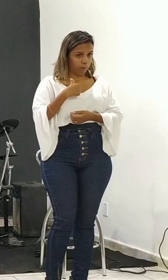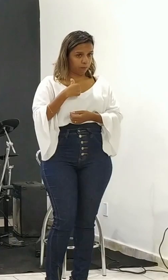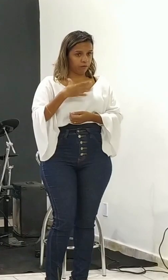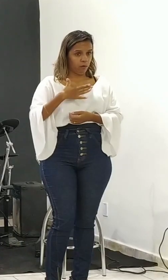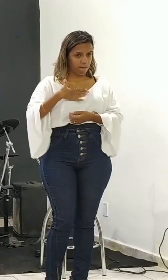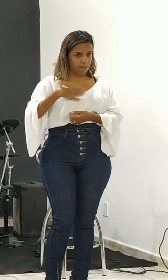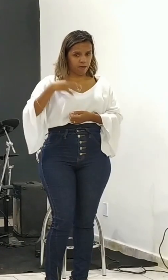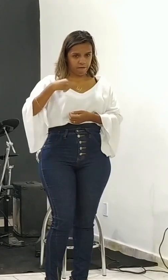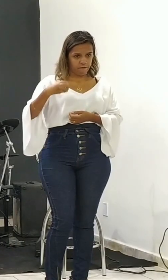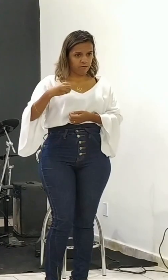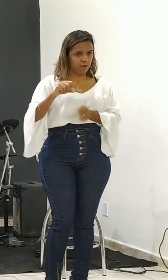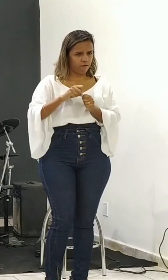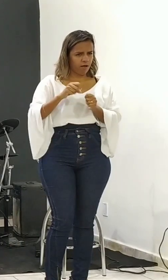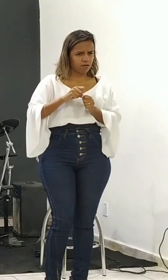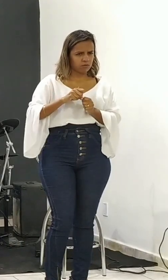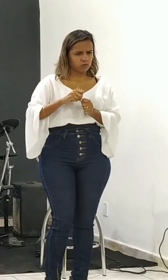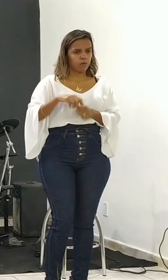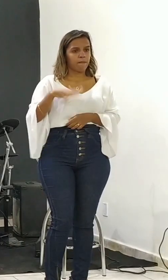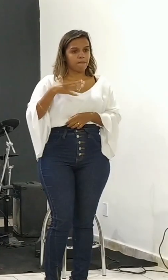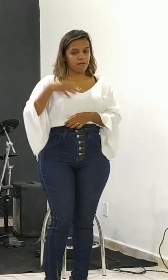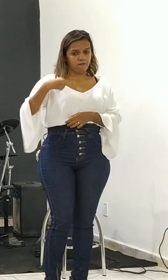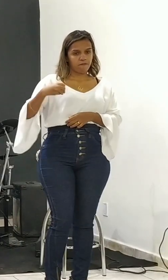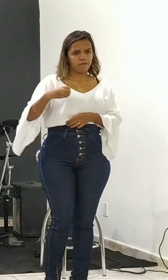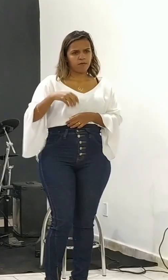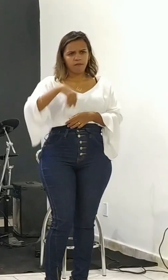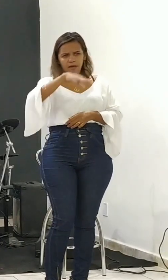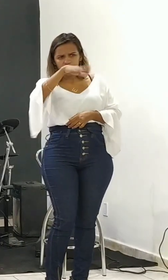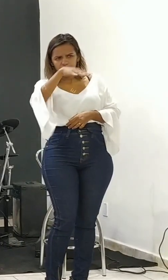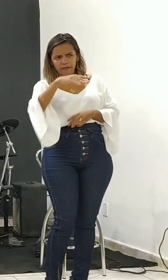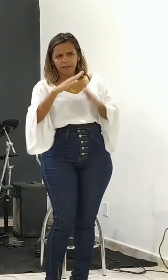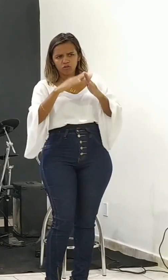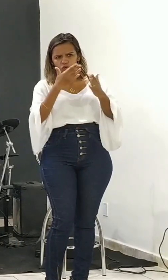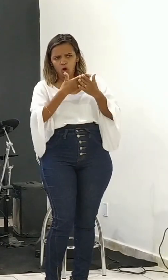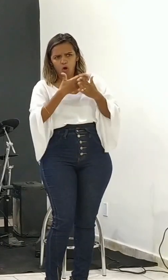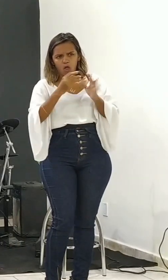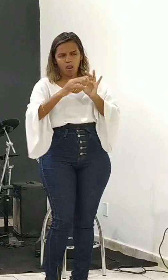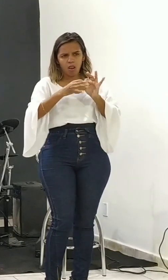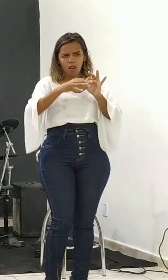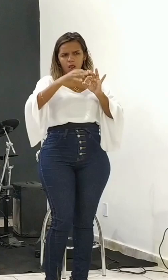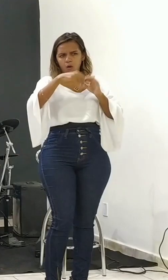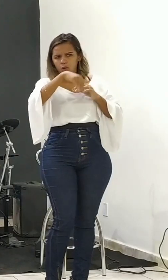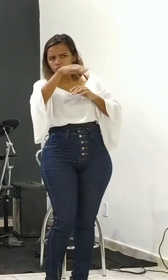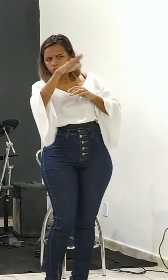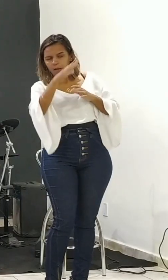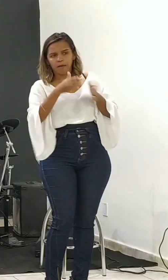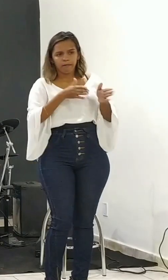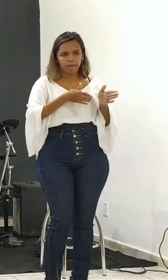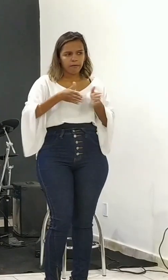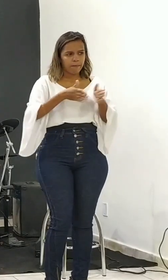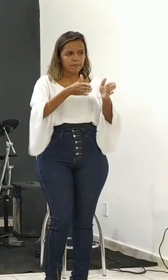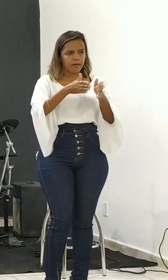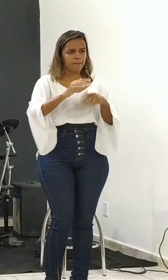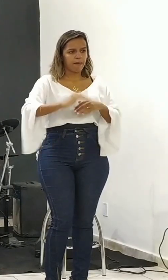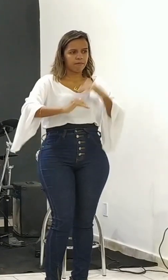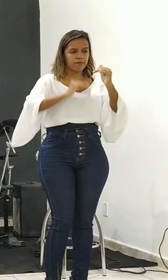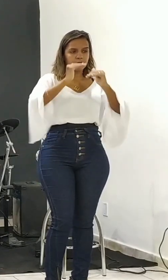assim, lá na esquina da escola, e fico olhando de longe para deixar ela assim, né? Também cresceu um bocadinho. Eu fico